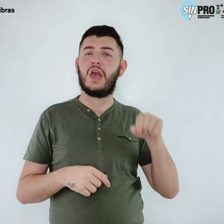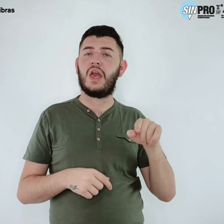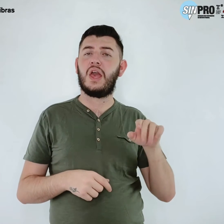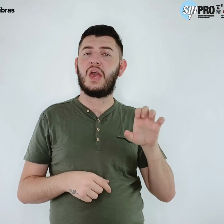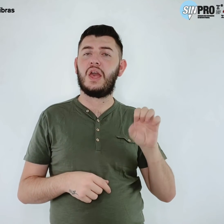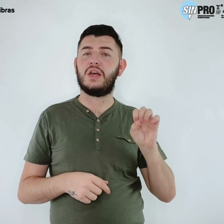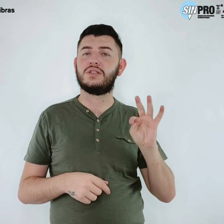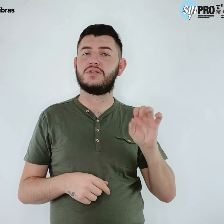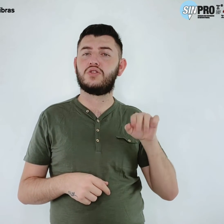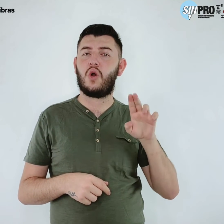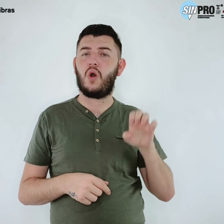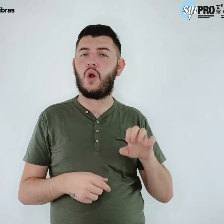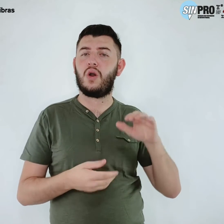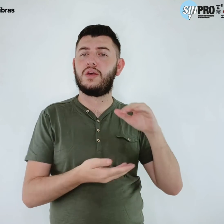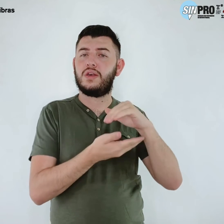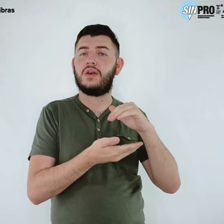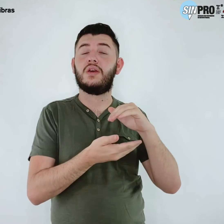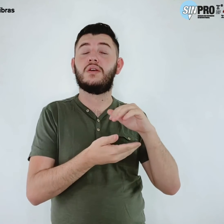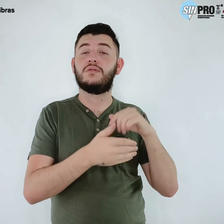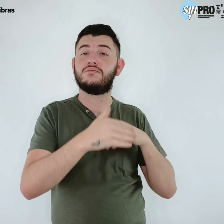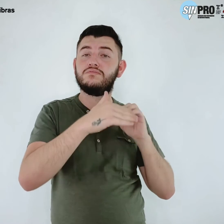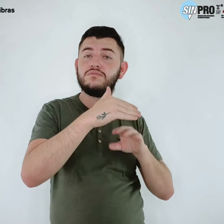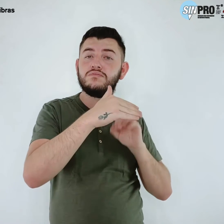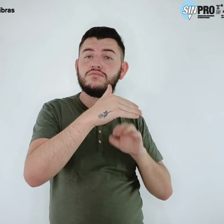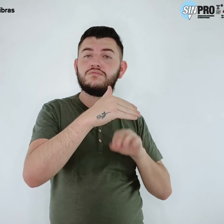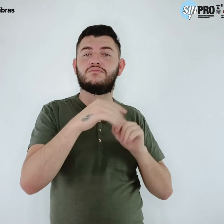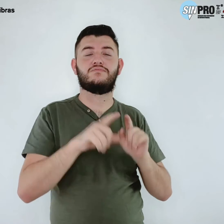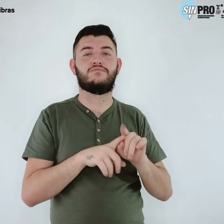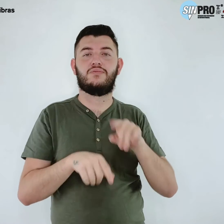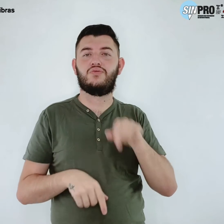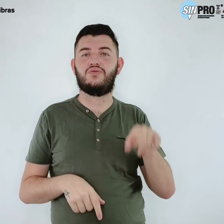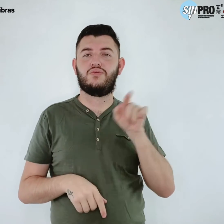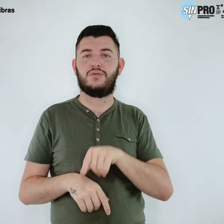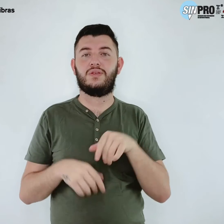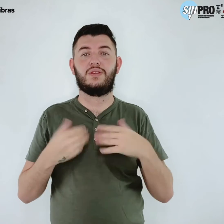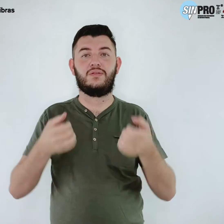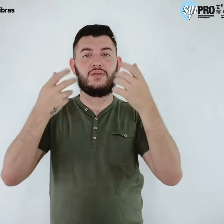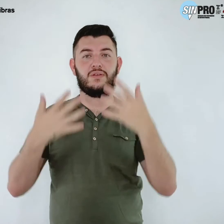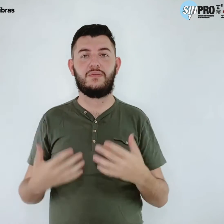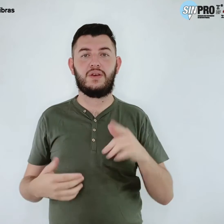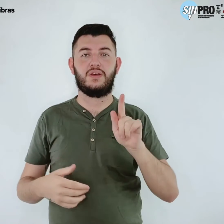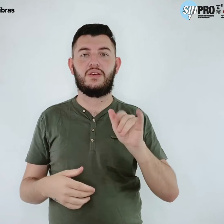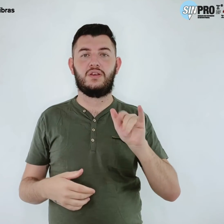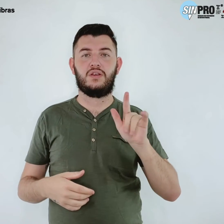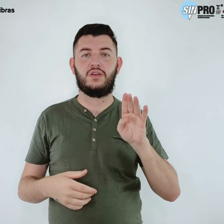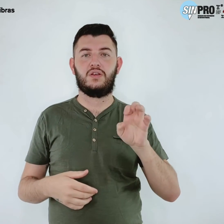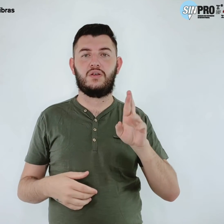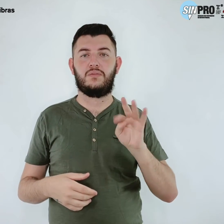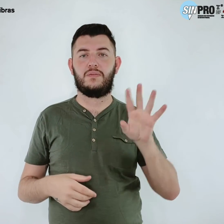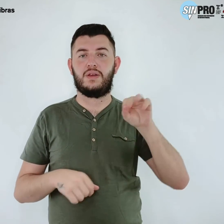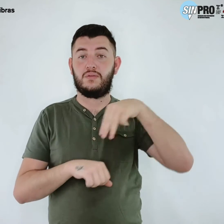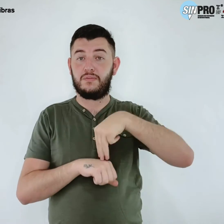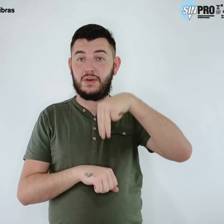os estoques, afirma Gilberto Servinski, agrônomo, mestre em energia